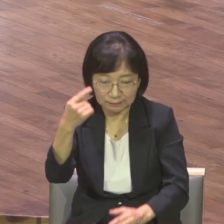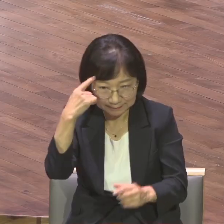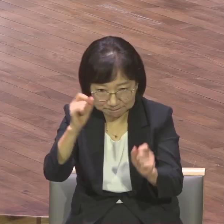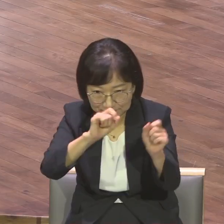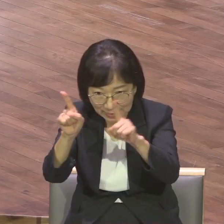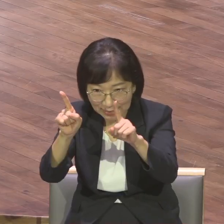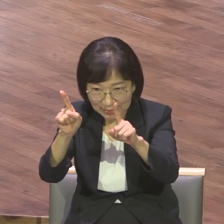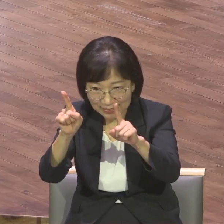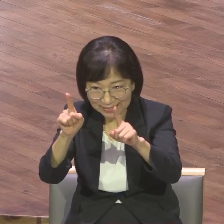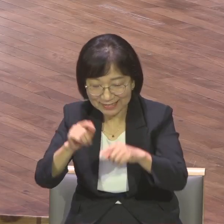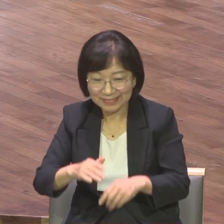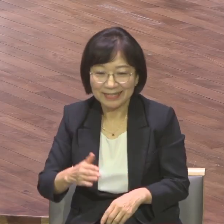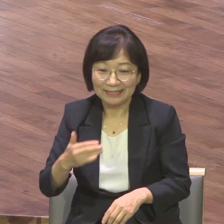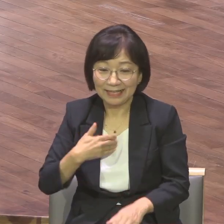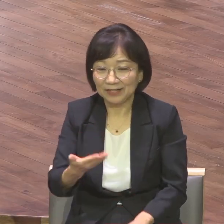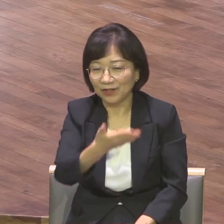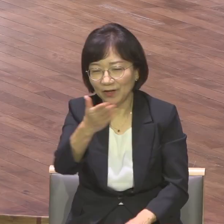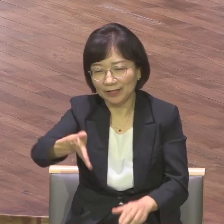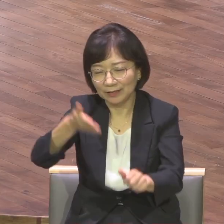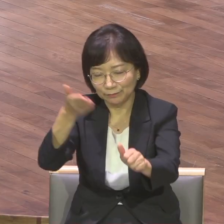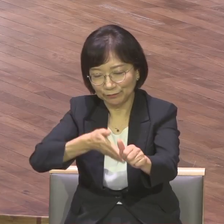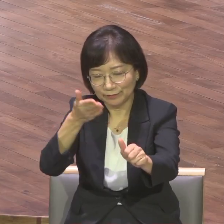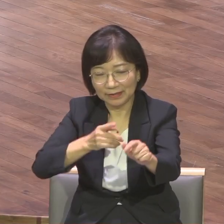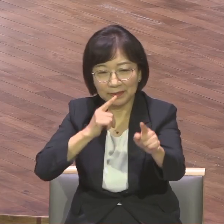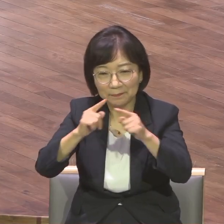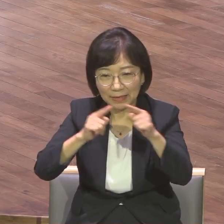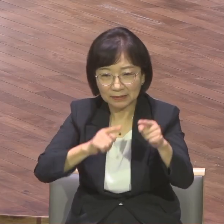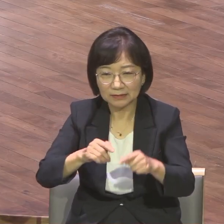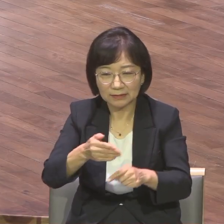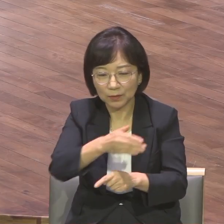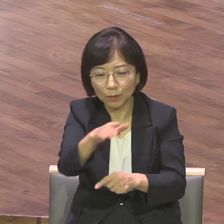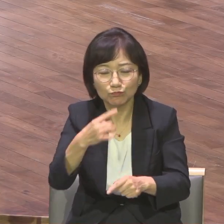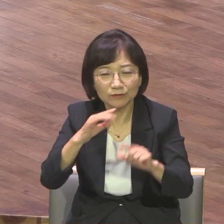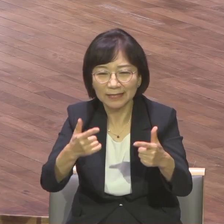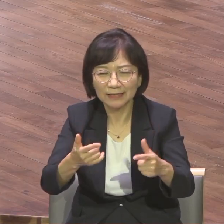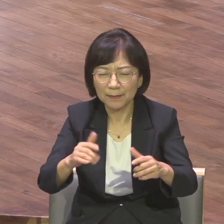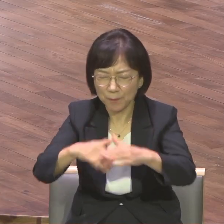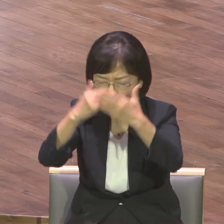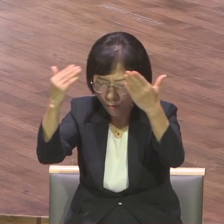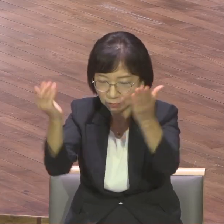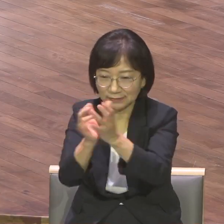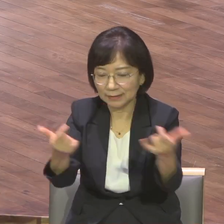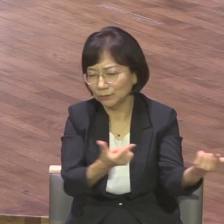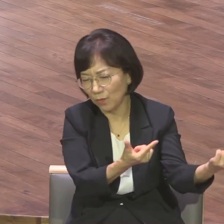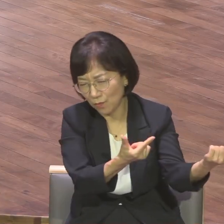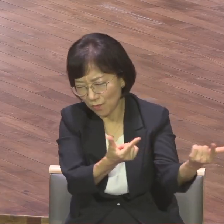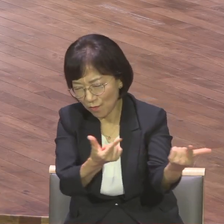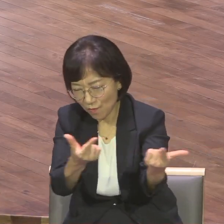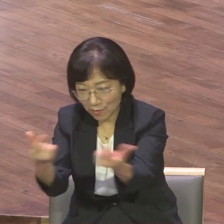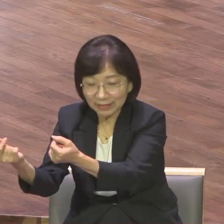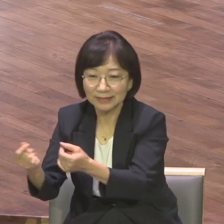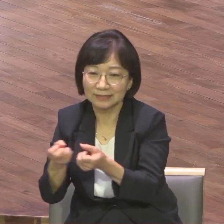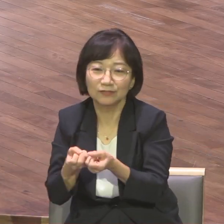이 말은 모든 사람에게 하는 말이니라 하시니라.